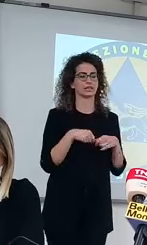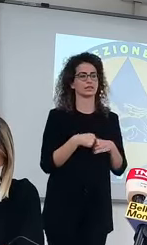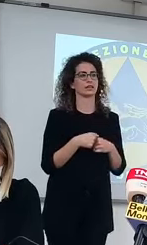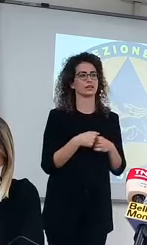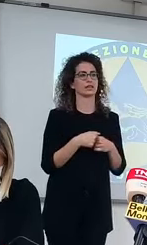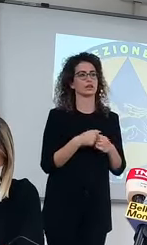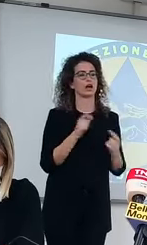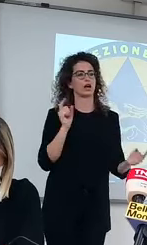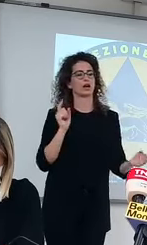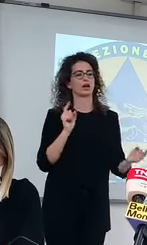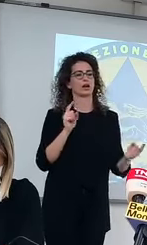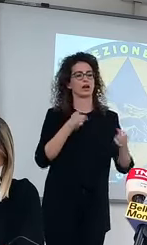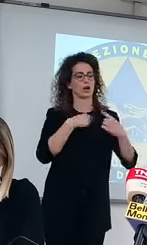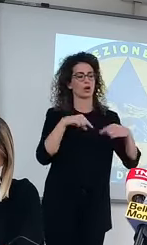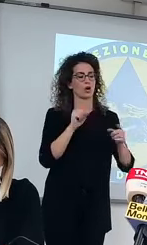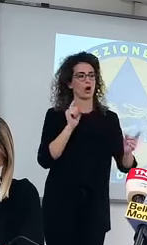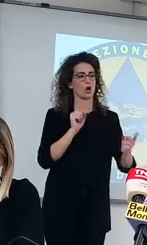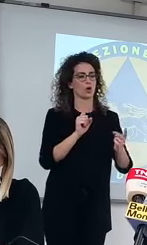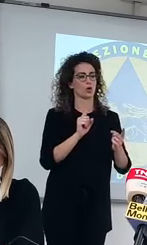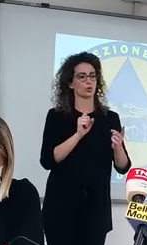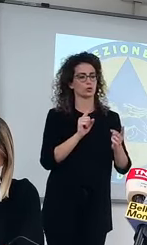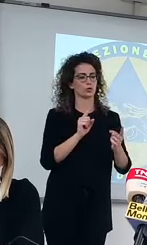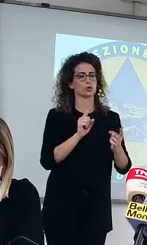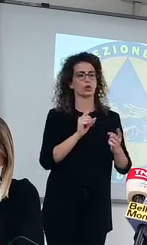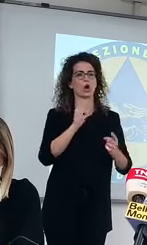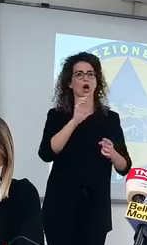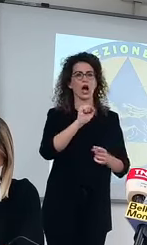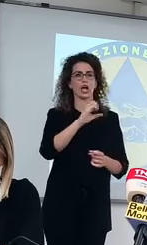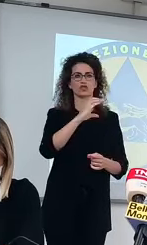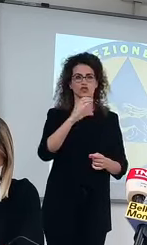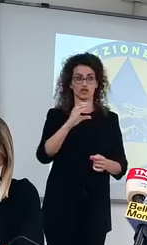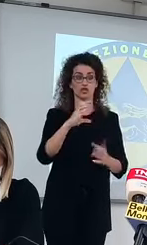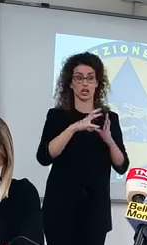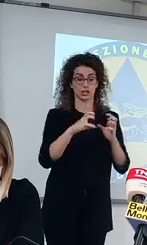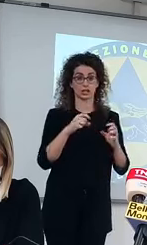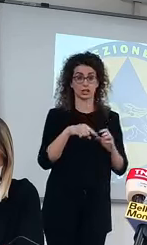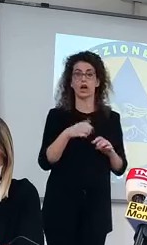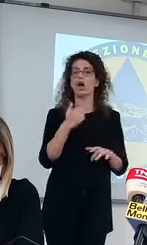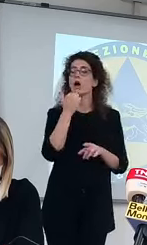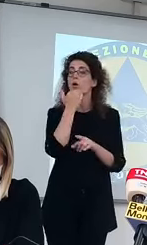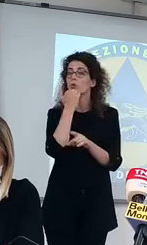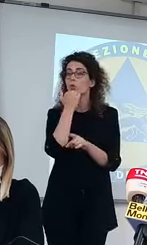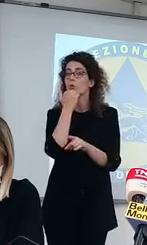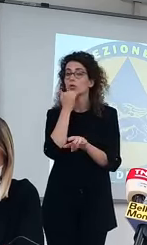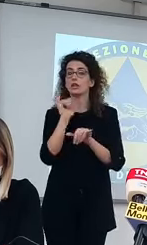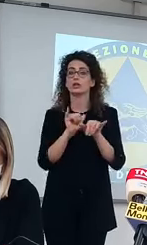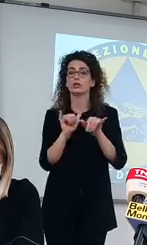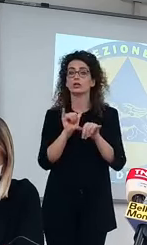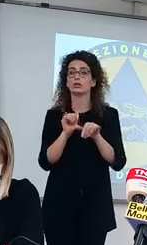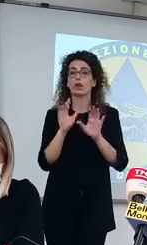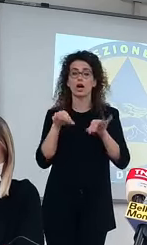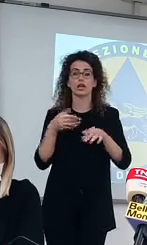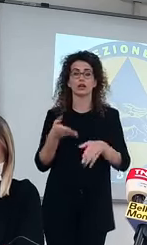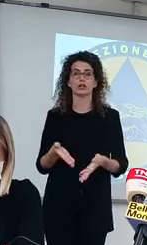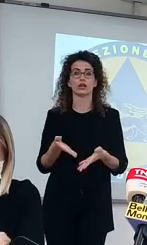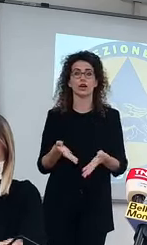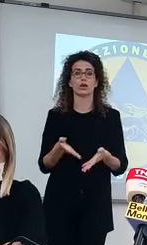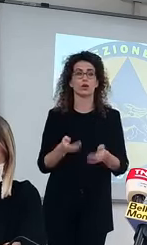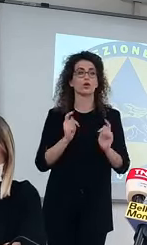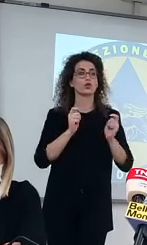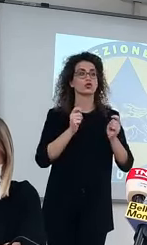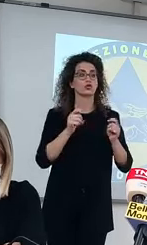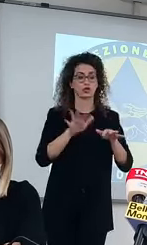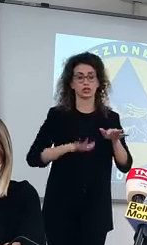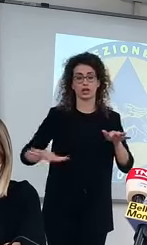l'incontro sulle sorti della CC dell'azienda. Scusate, una notizia che mi arriva adesso da un giornale